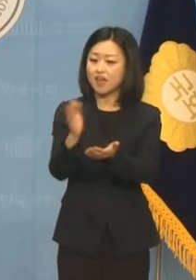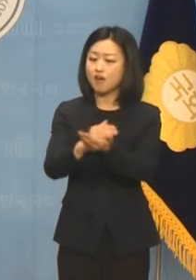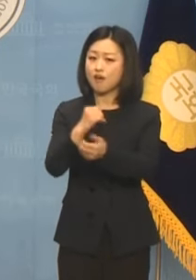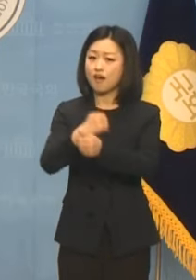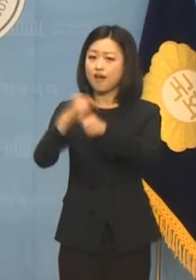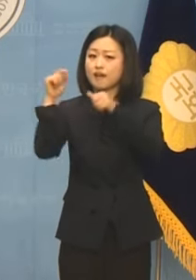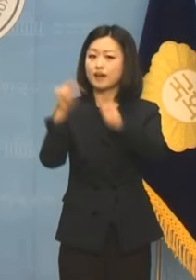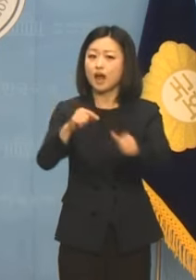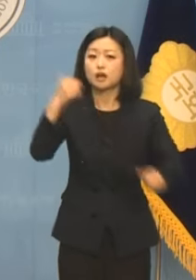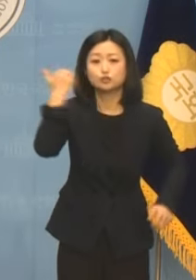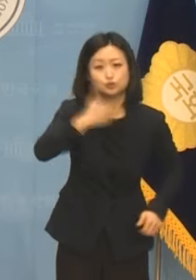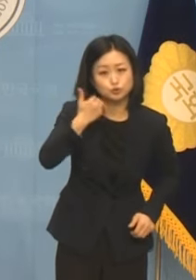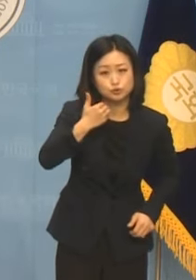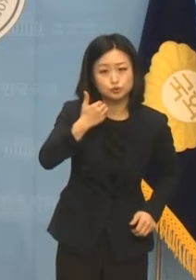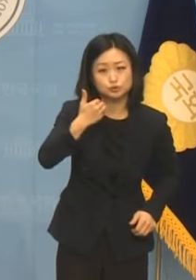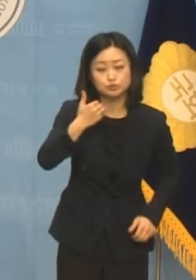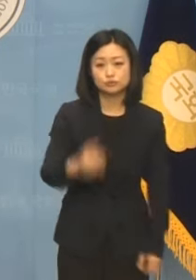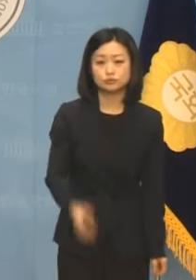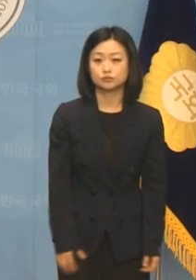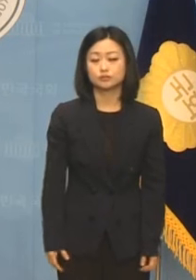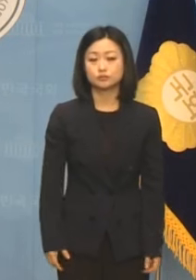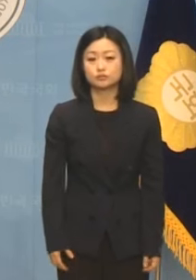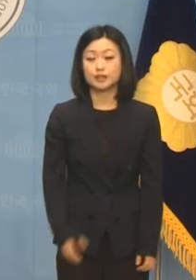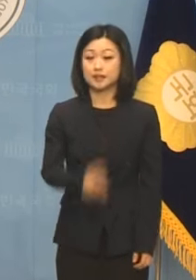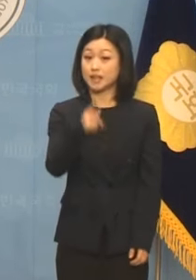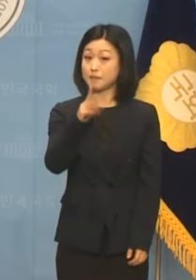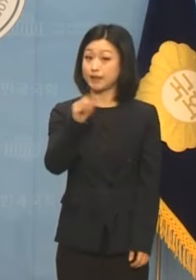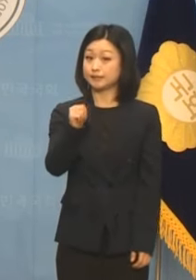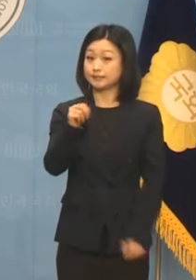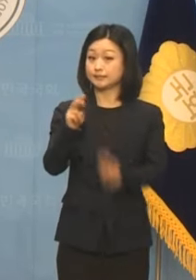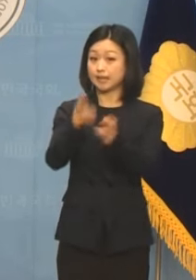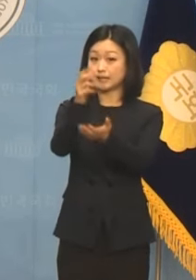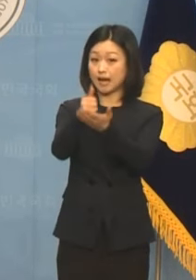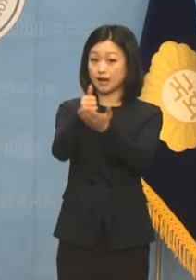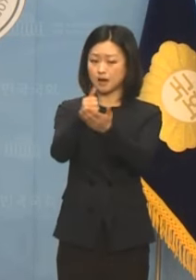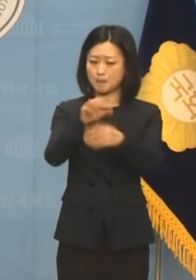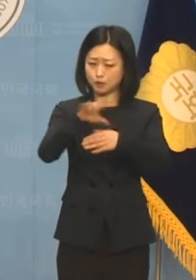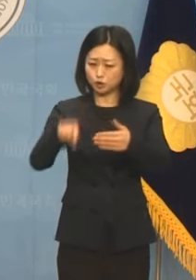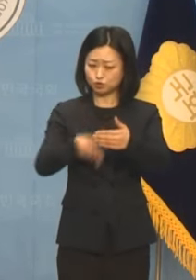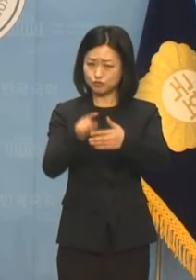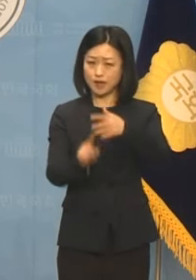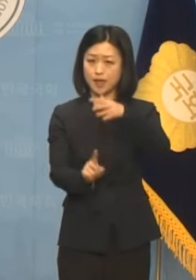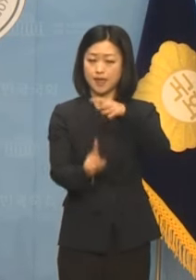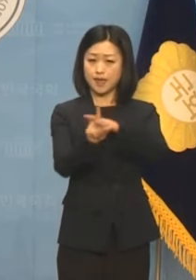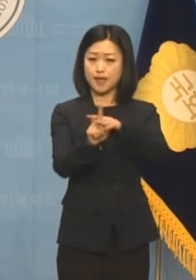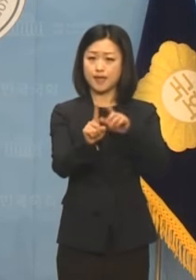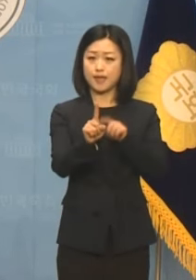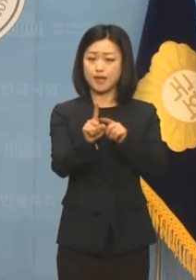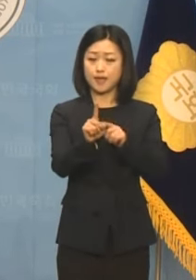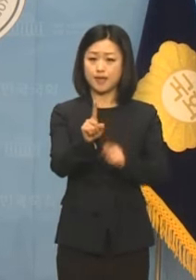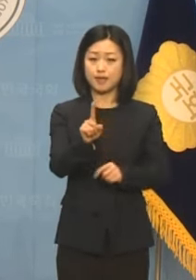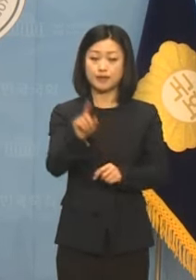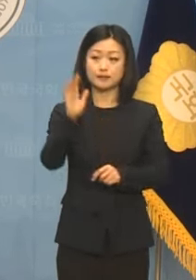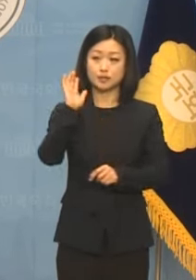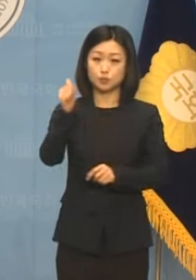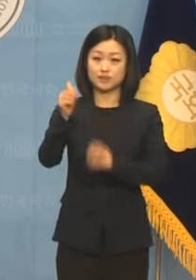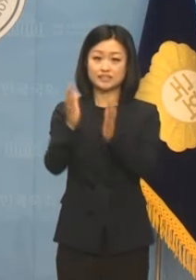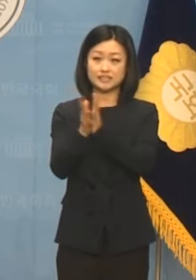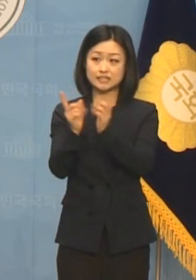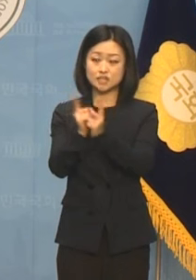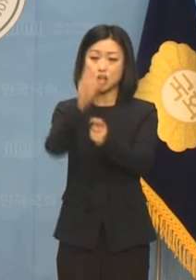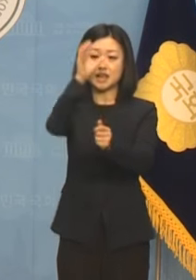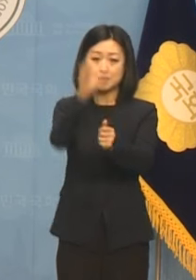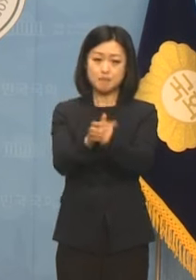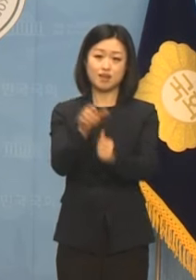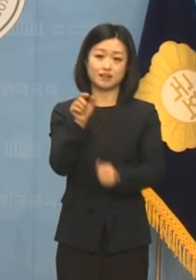있는 사람은 누굽니까 KBS 사장은 방송국 가운데 유일하게 대통령이 직접 임명하는